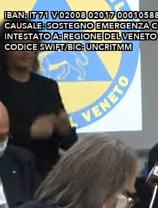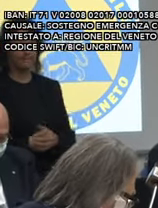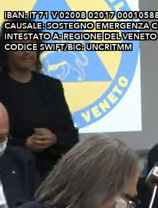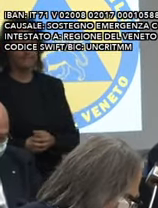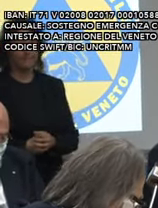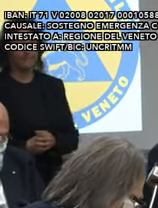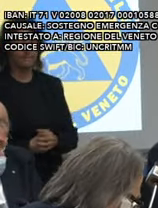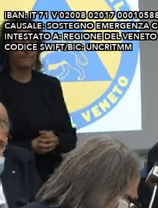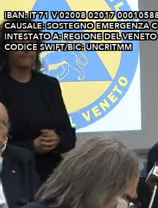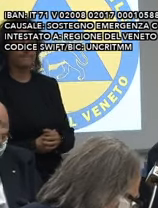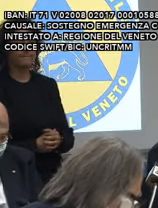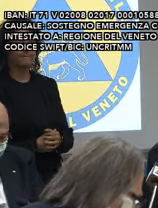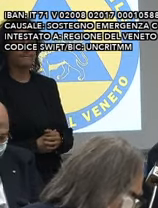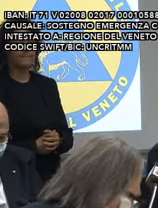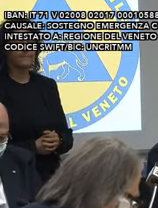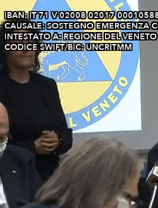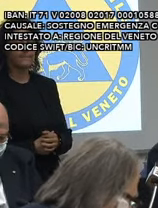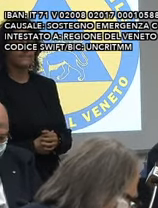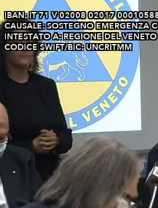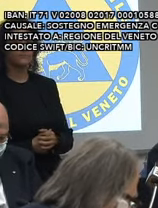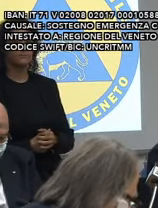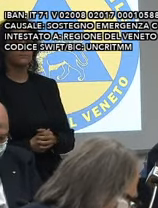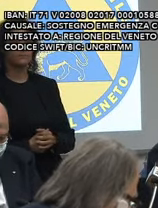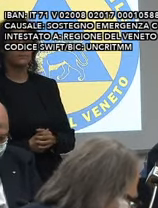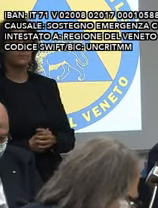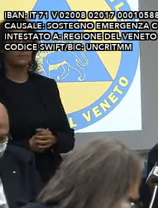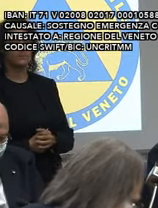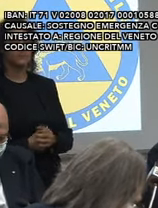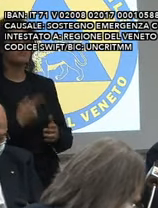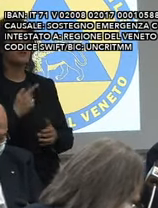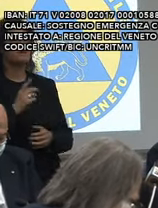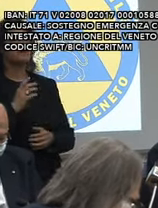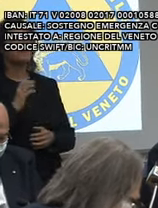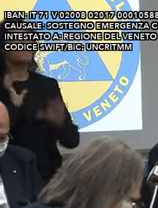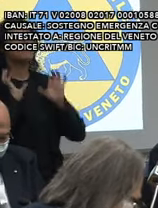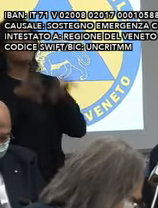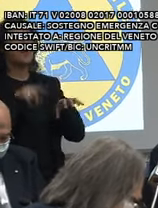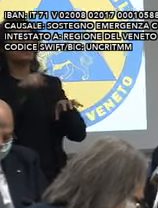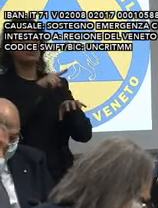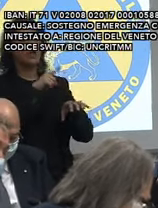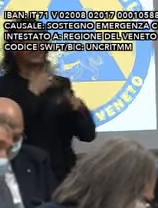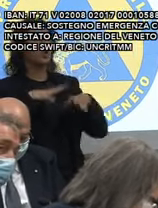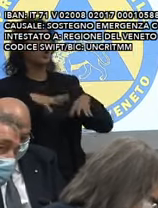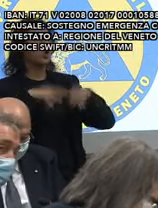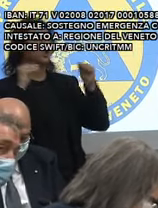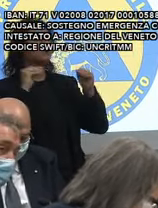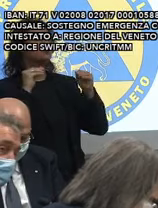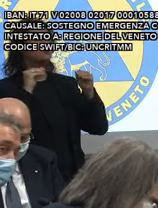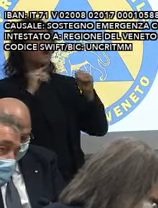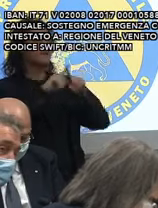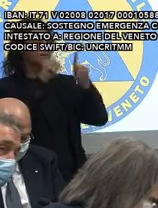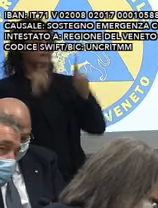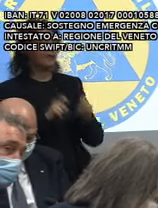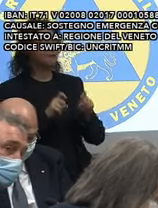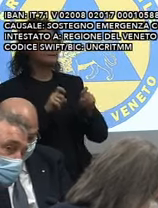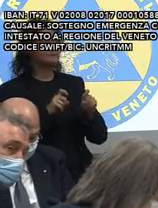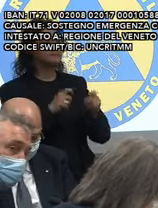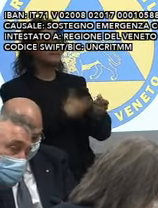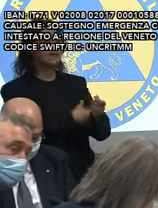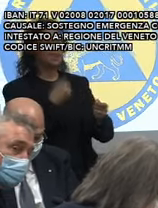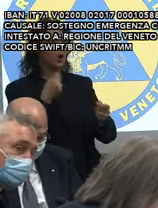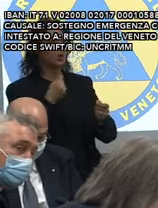direttore Ancetti sposta un attimo l'argomento, dice: a Brescia partono con i test sierologici sui malati messi a punto dall'IRCCS di Pavia